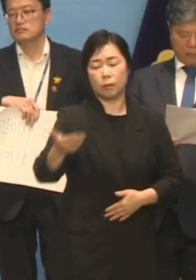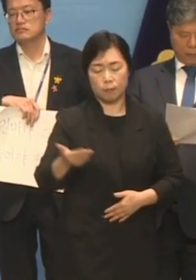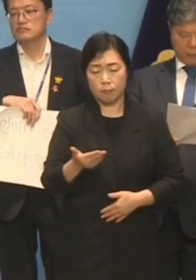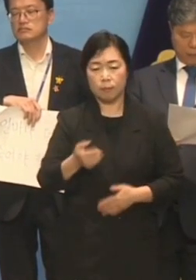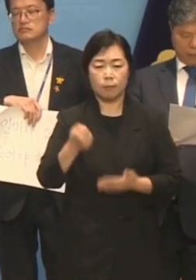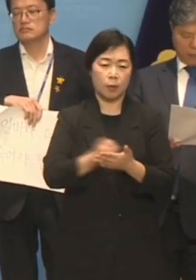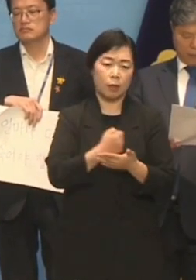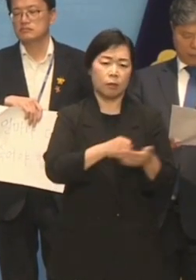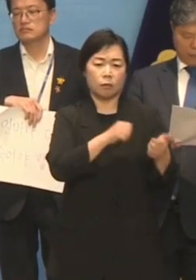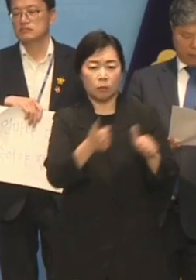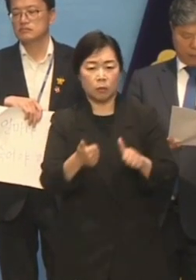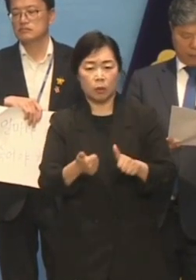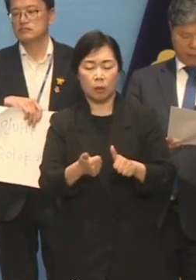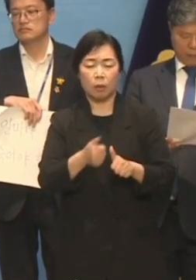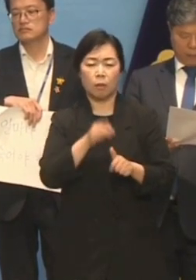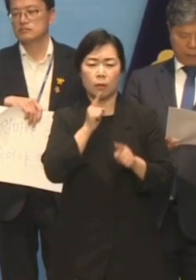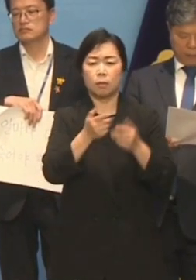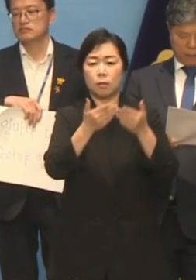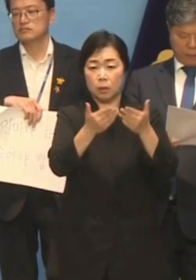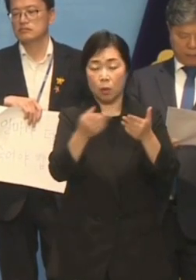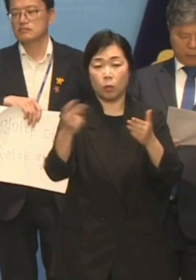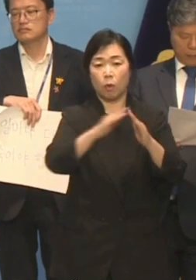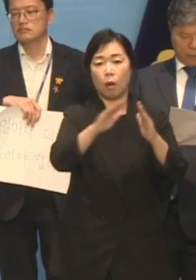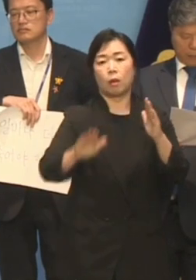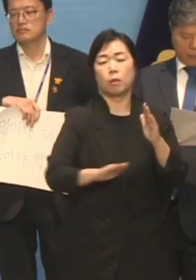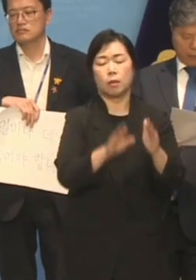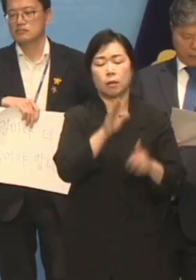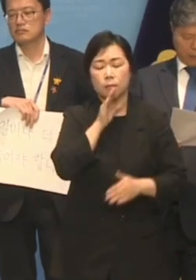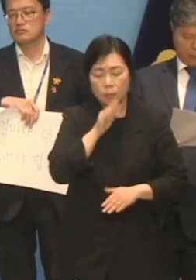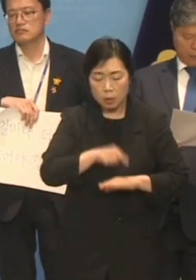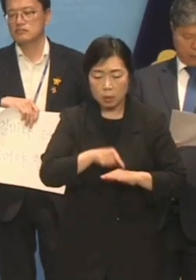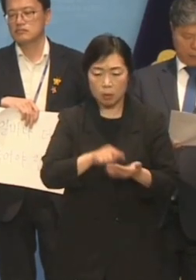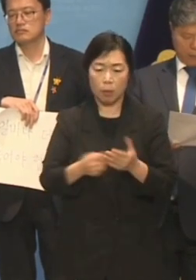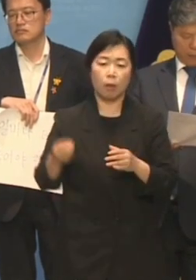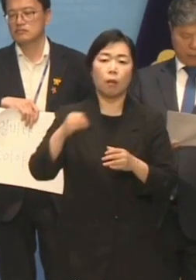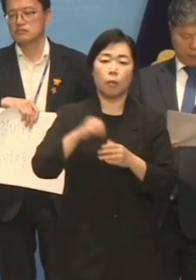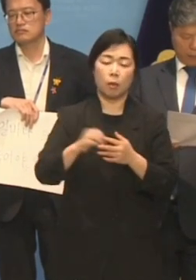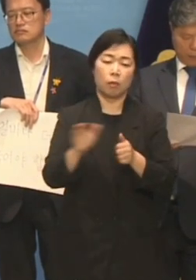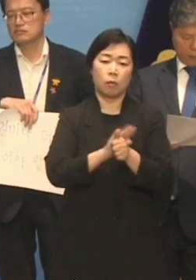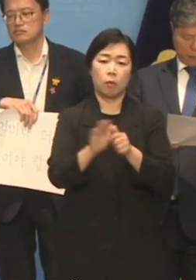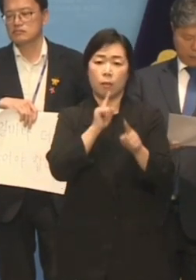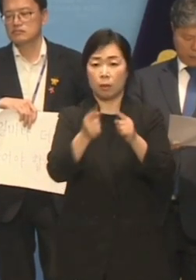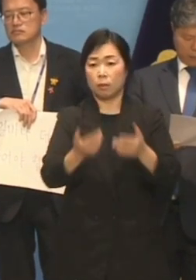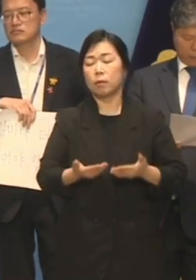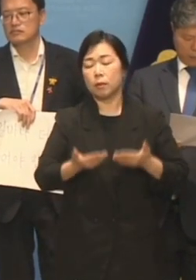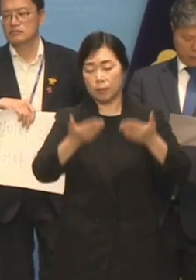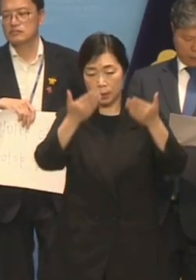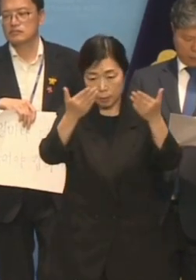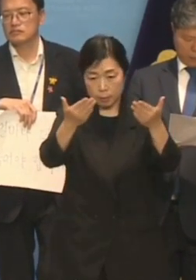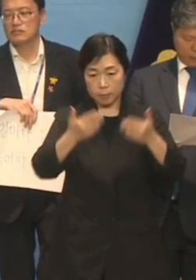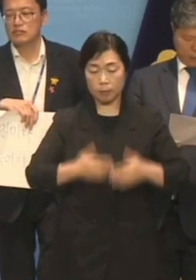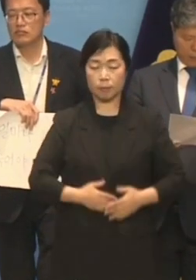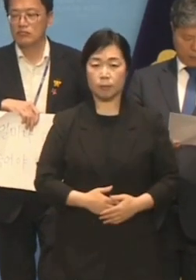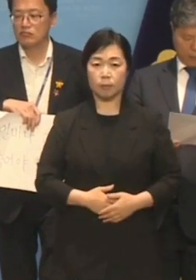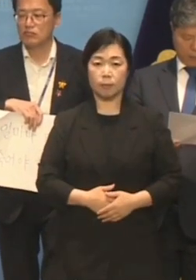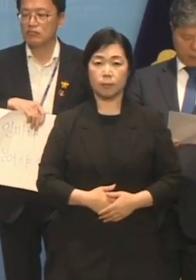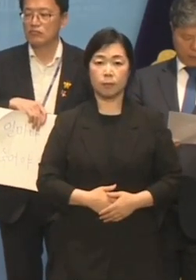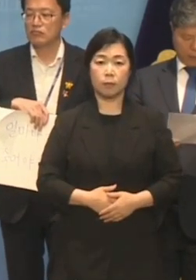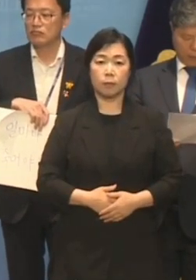안타까움 죽음을 애도하며 유가족들께 진심을 다한 위로의 말씀을 올립니다.